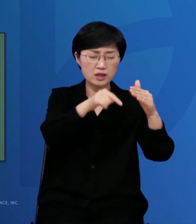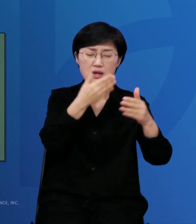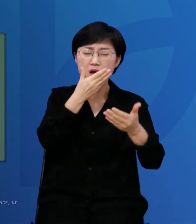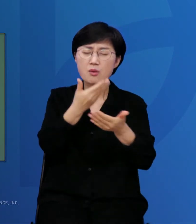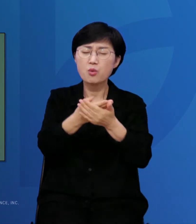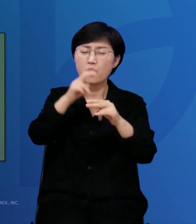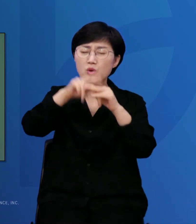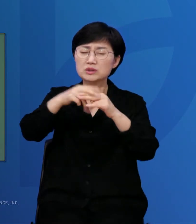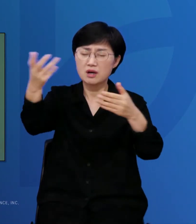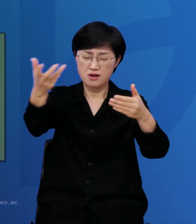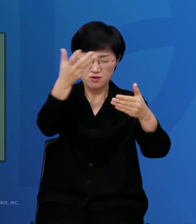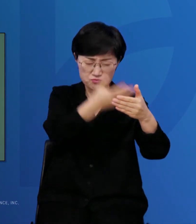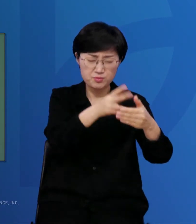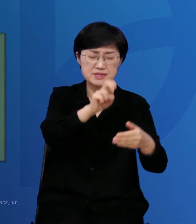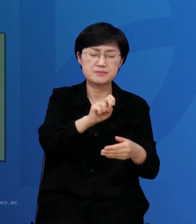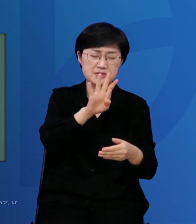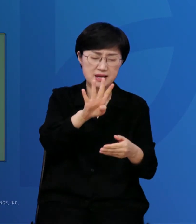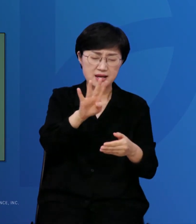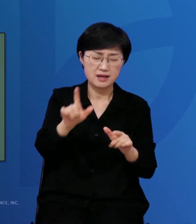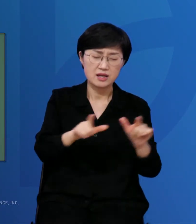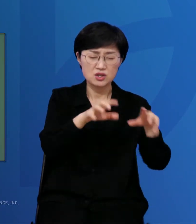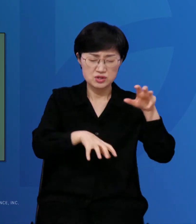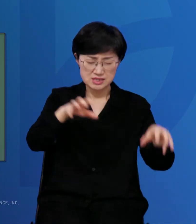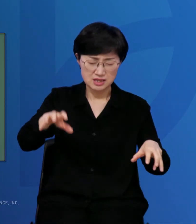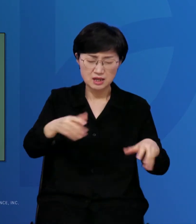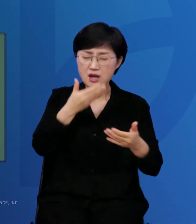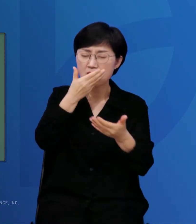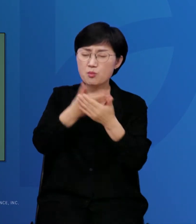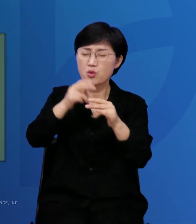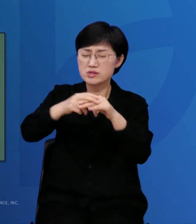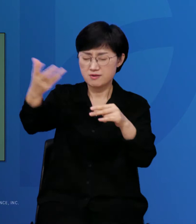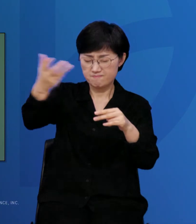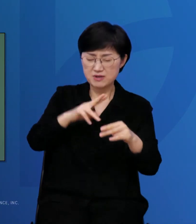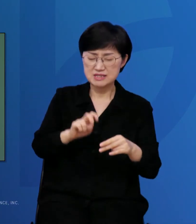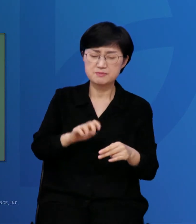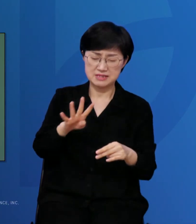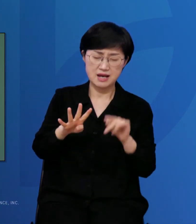누리도록 영적 그릇을 준비하게 하여 주옵소서.